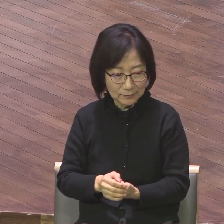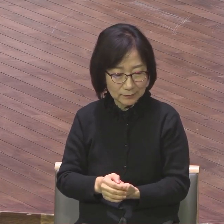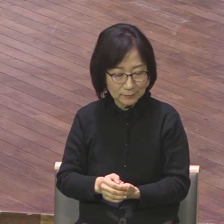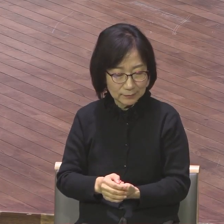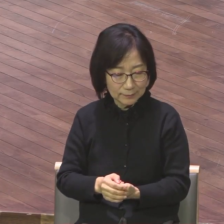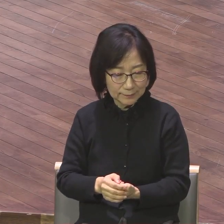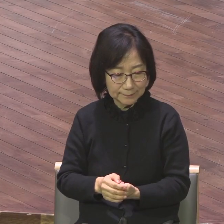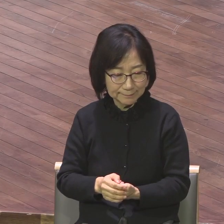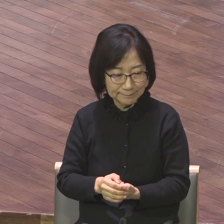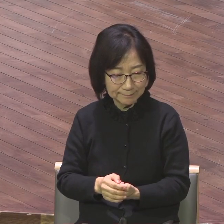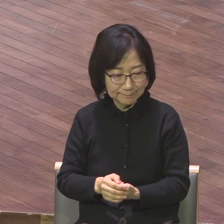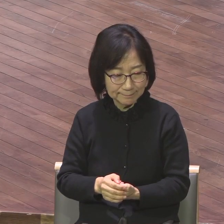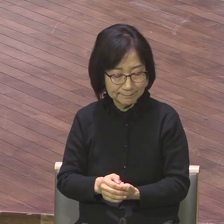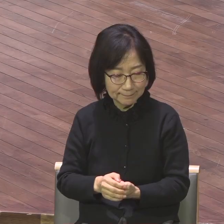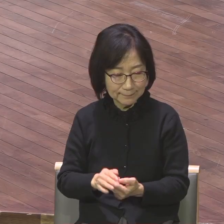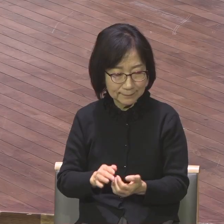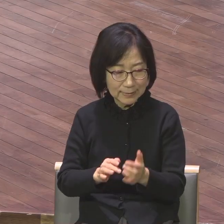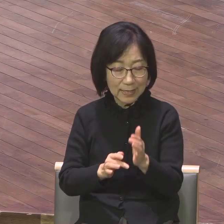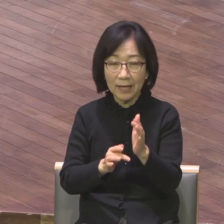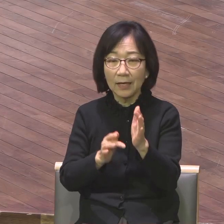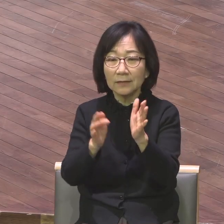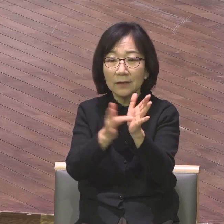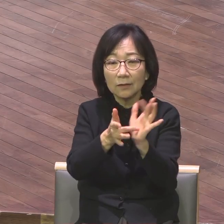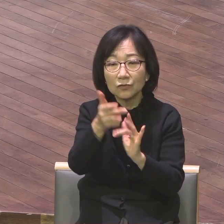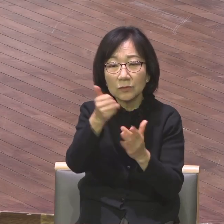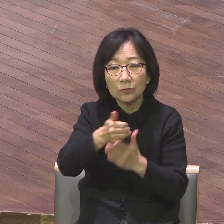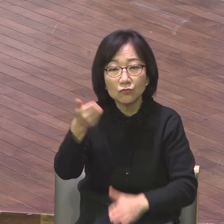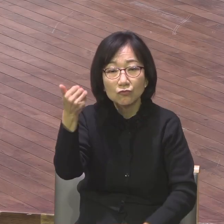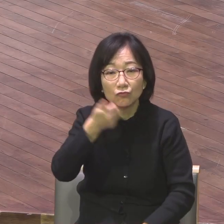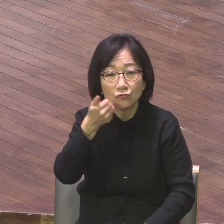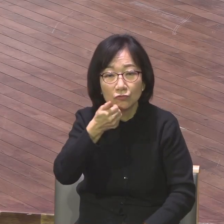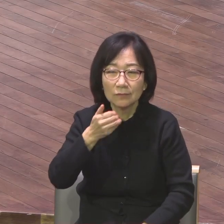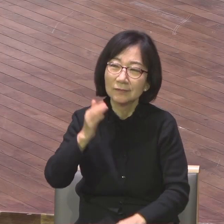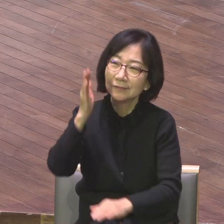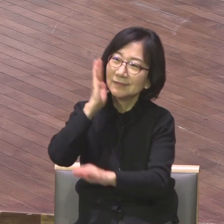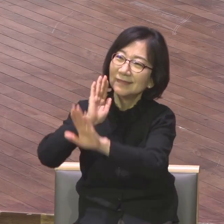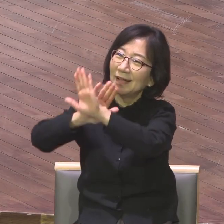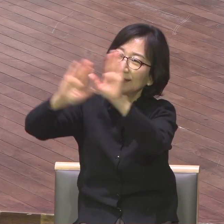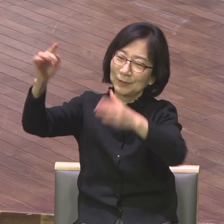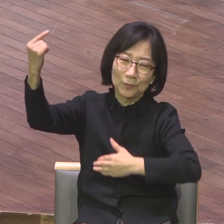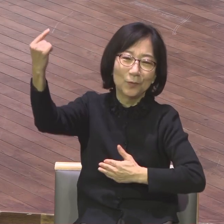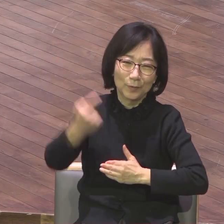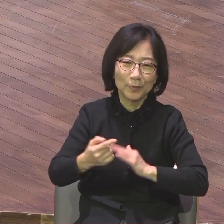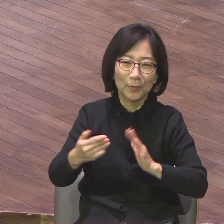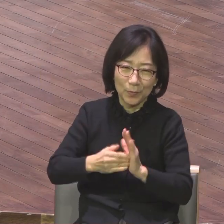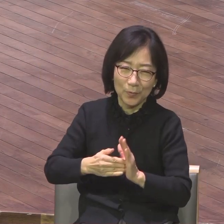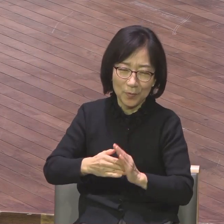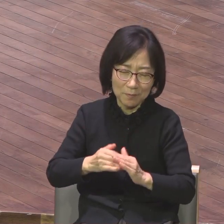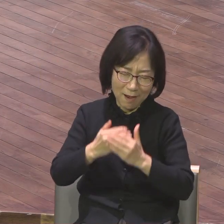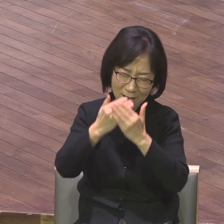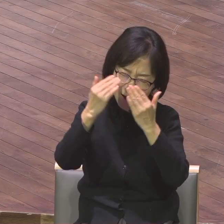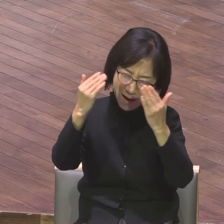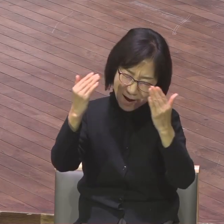잘하고 있는데 예수님은 위로부터 오셨고 만물 위에 계셨다.